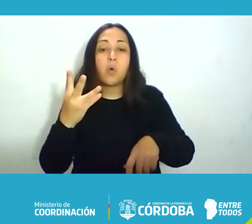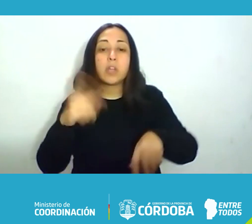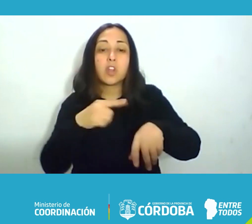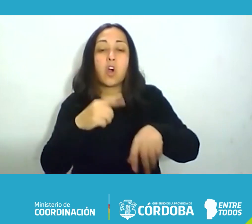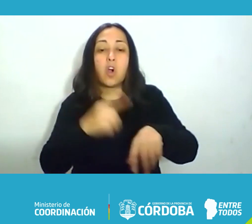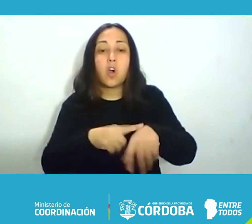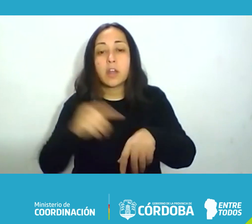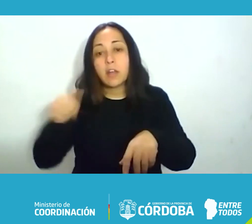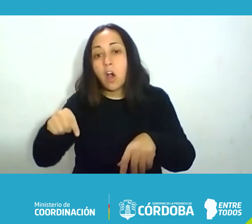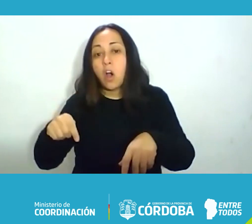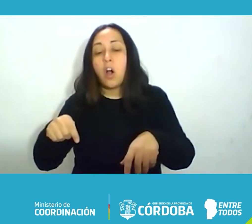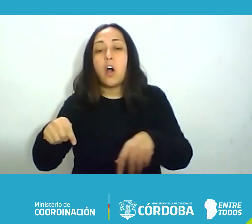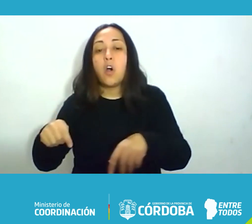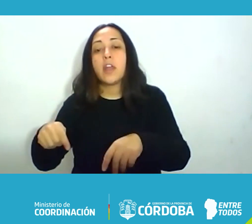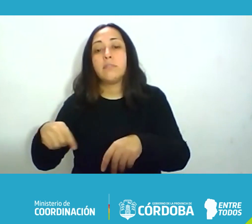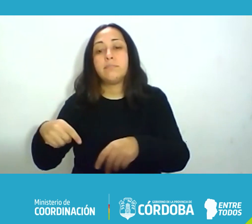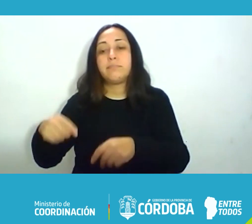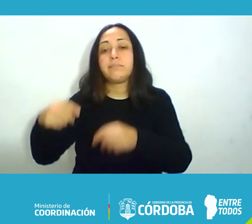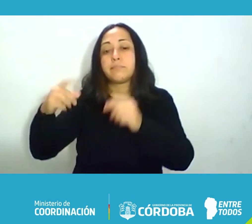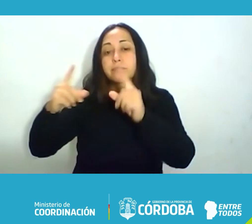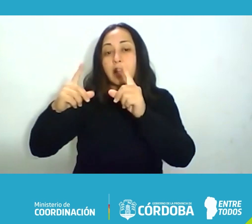orden del día de los ciudadanos anotados en calidad de